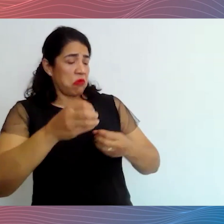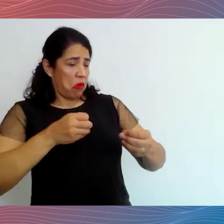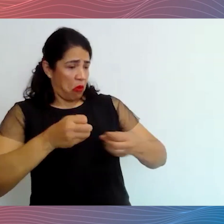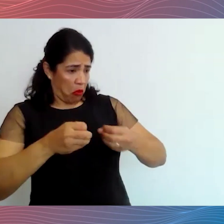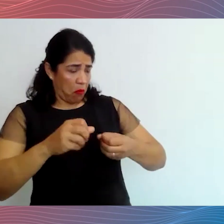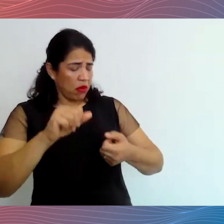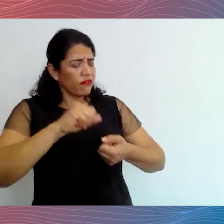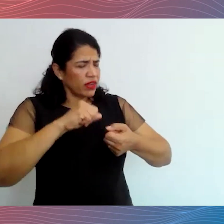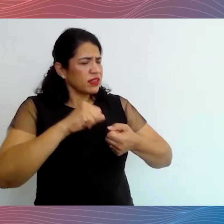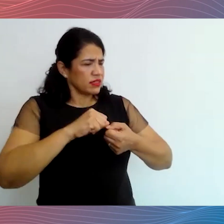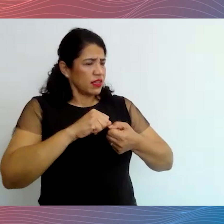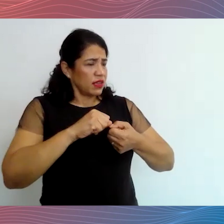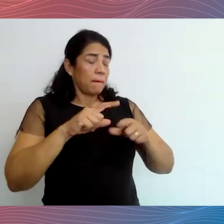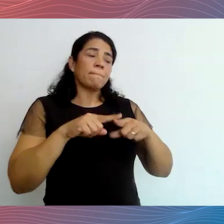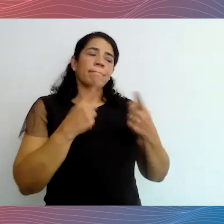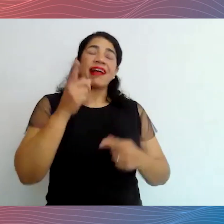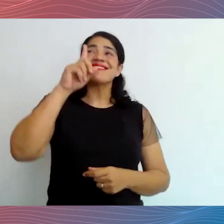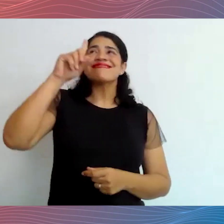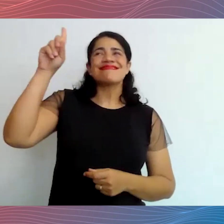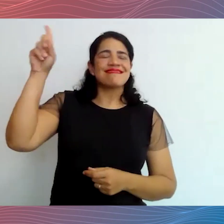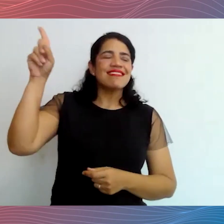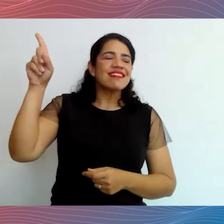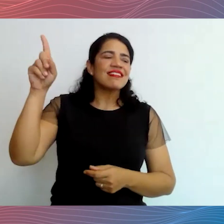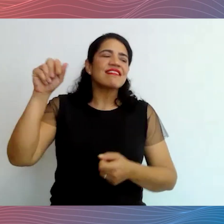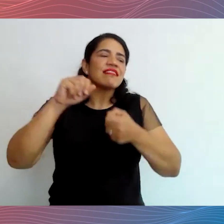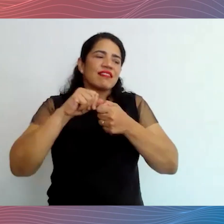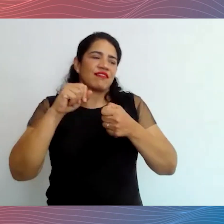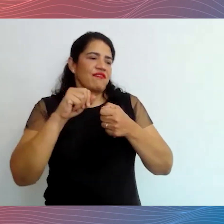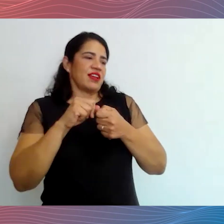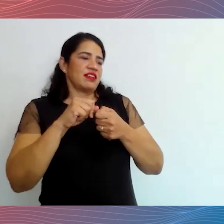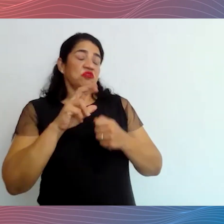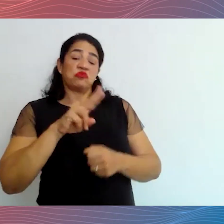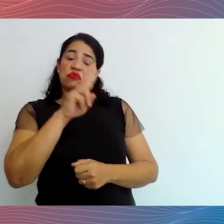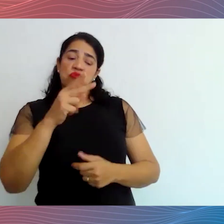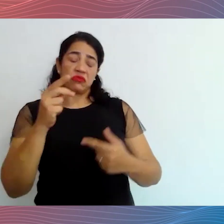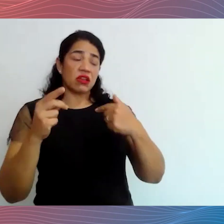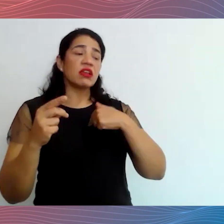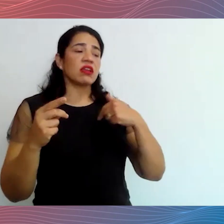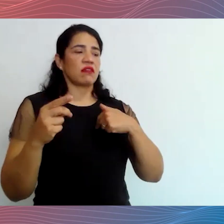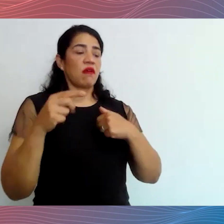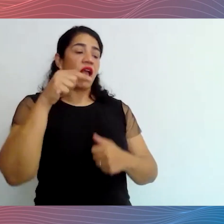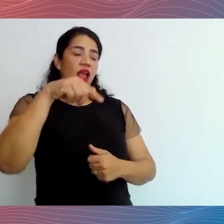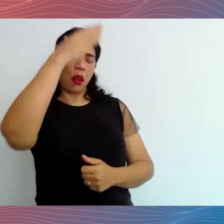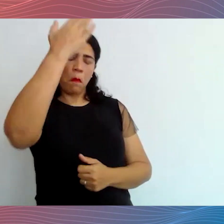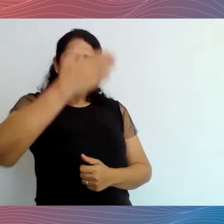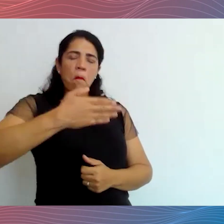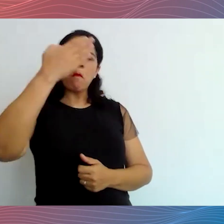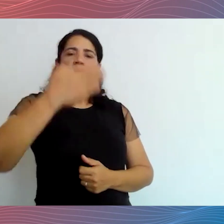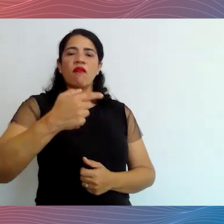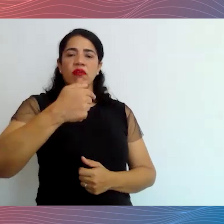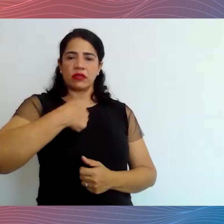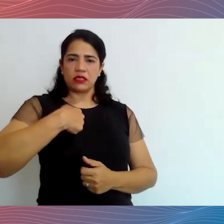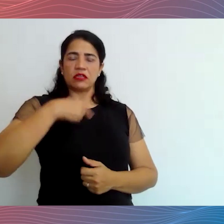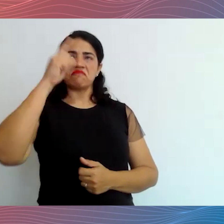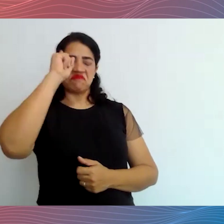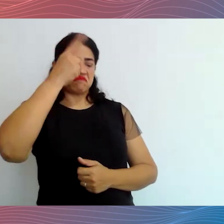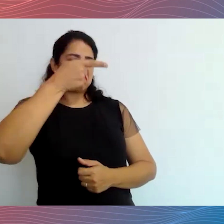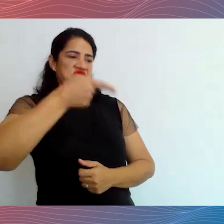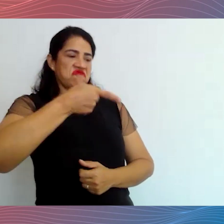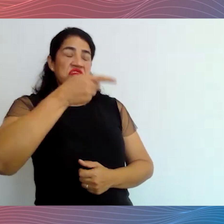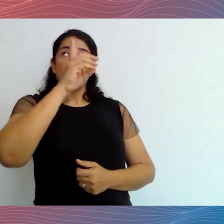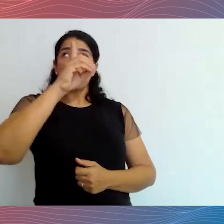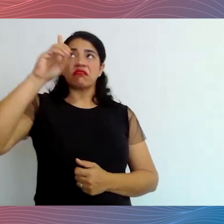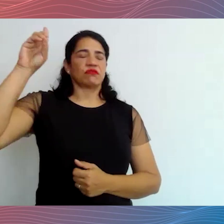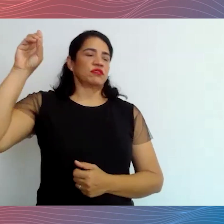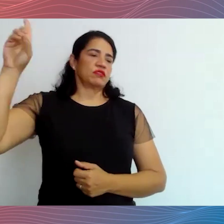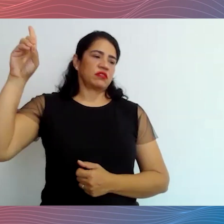mim, comprovam que eu sou enviado de Deus. Então, irmãos, como é que você sabe que esse apóstolo Paulo era